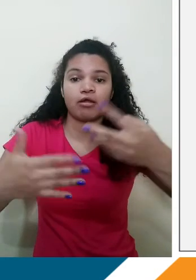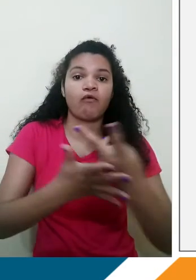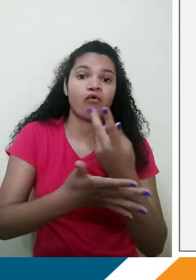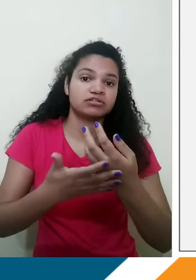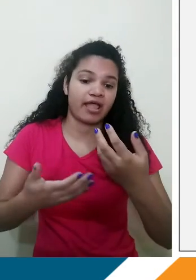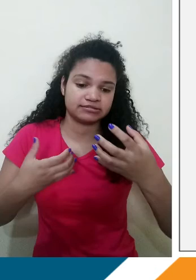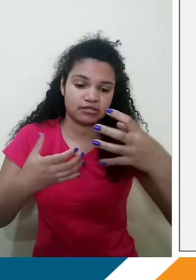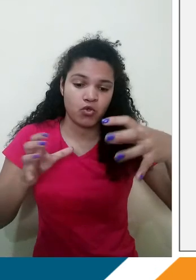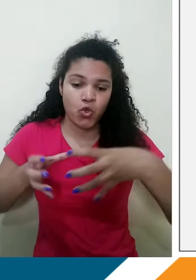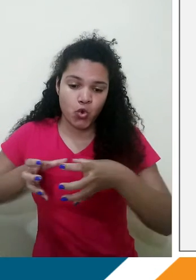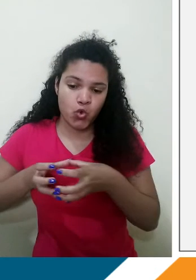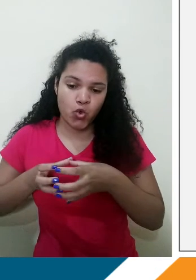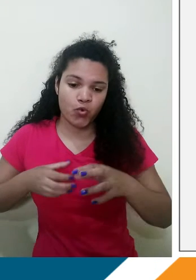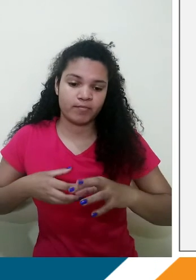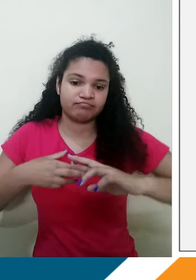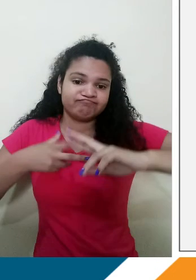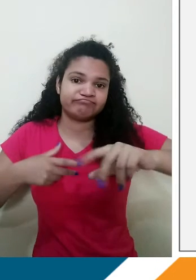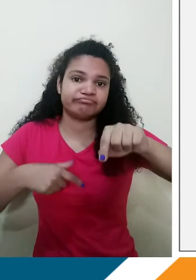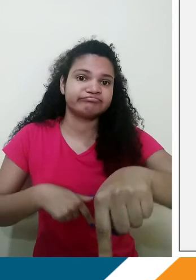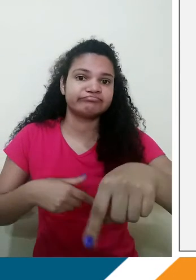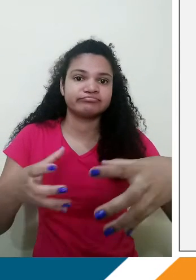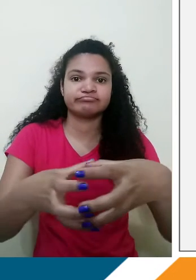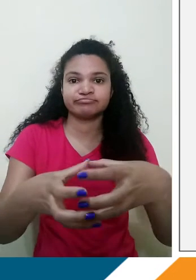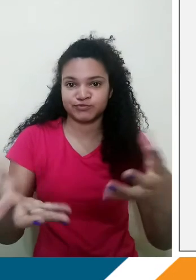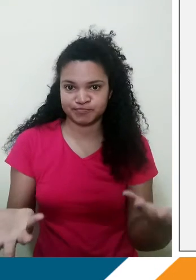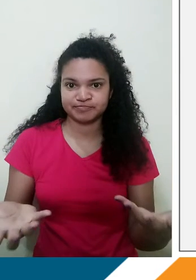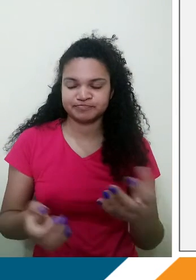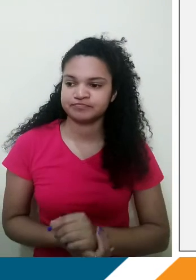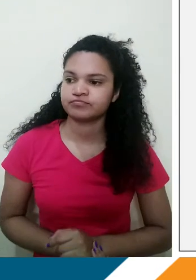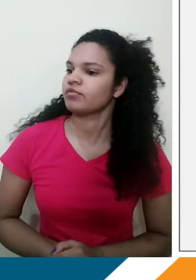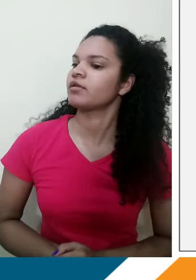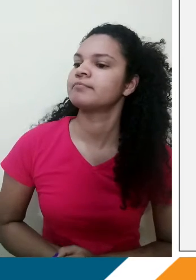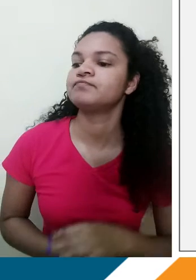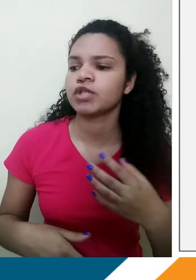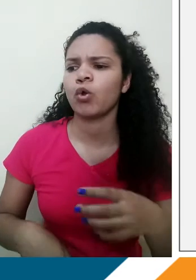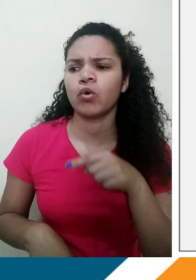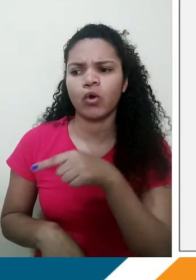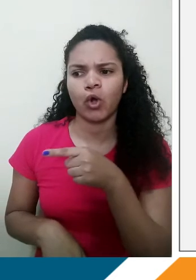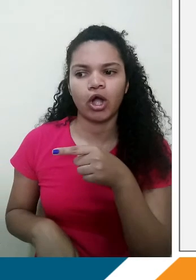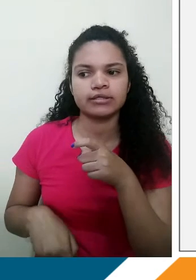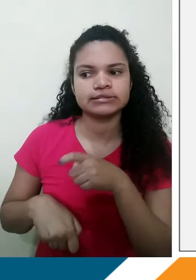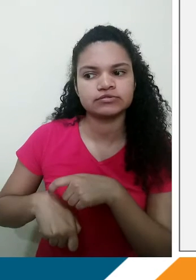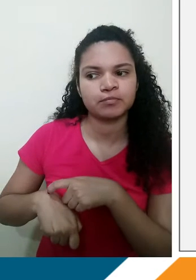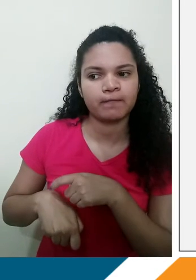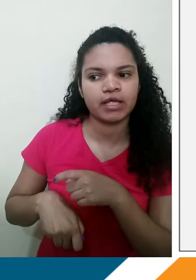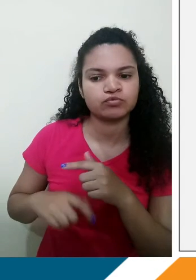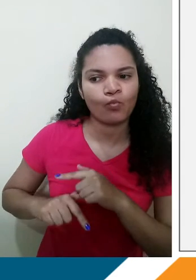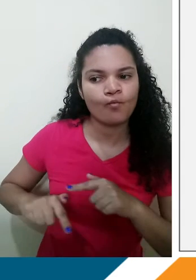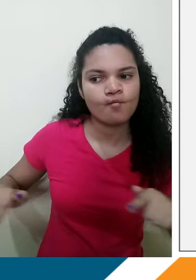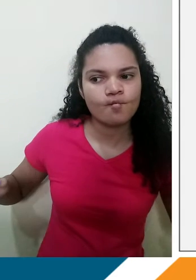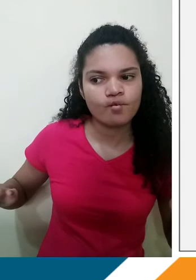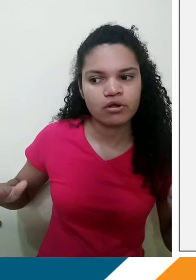dessa questão. Reparem aqui que nesses períodos de seca, as populações ficavam isoladas em núcleos de